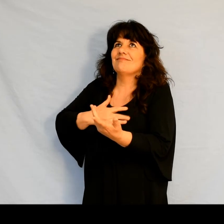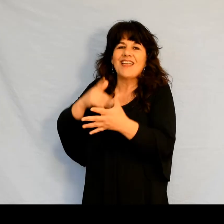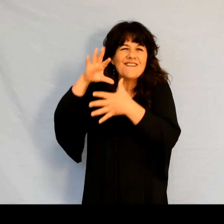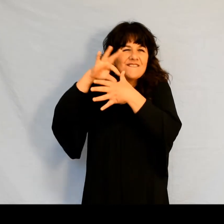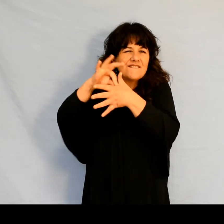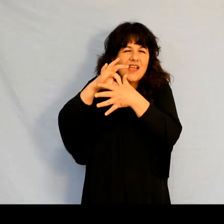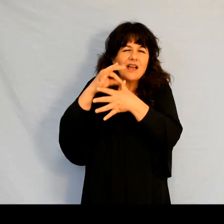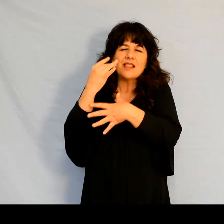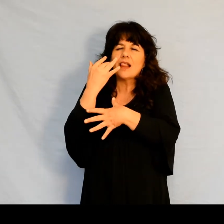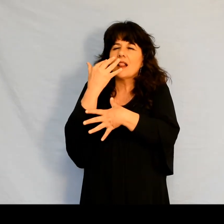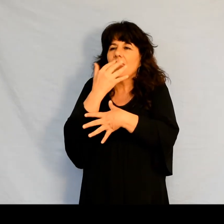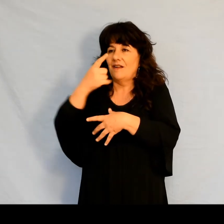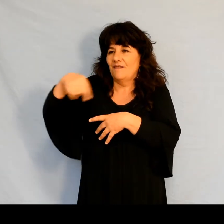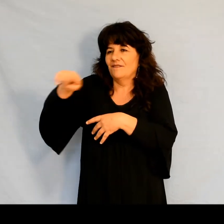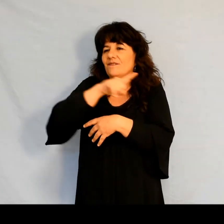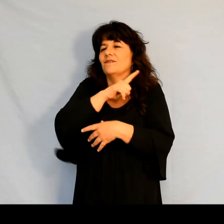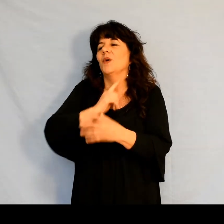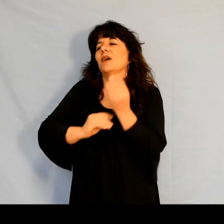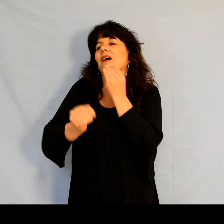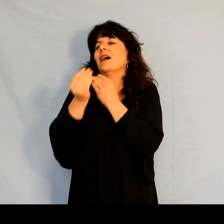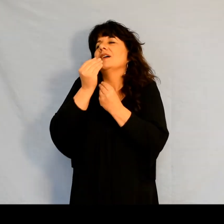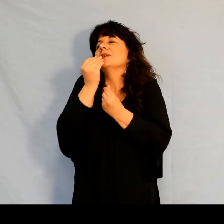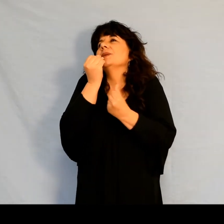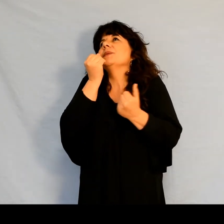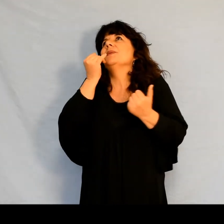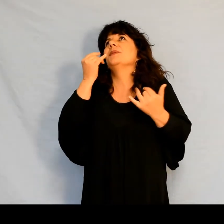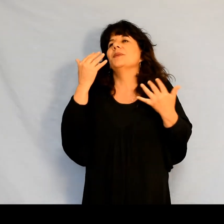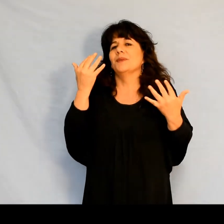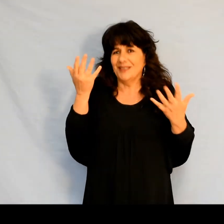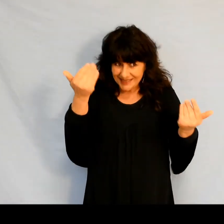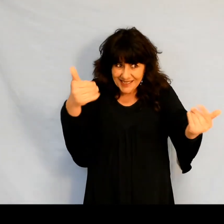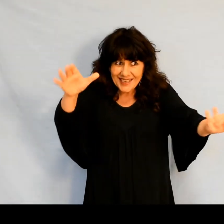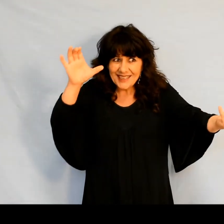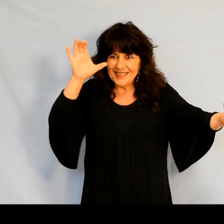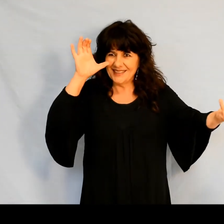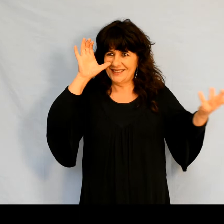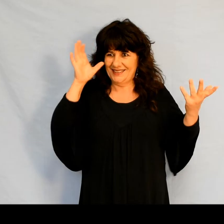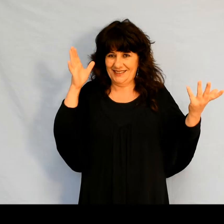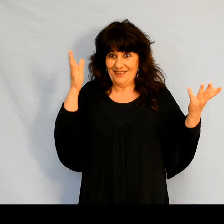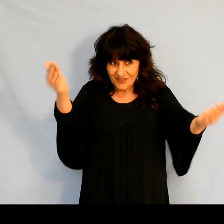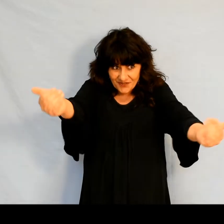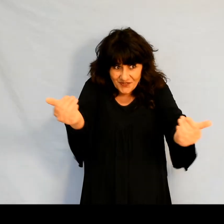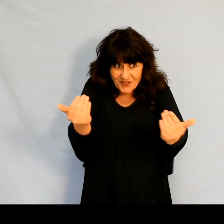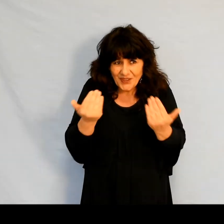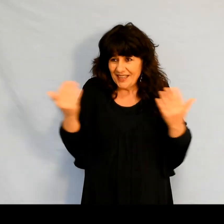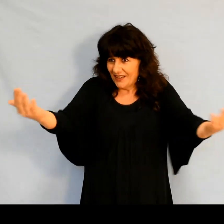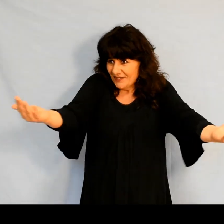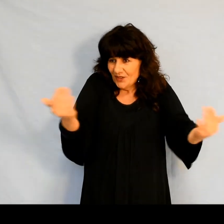savoureuse. Prêtez l'oreille, venez à moi, écoutez et vous vivrez.